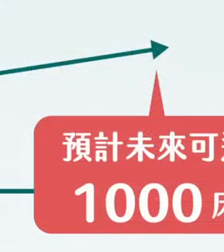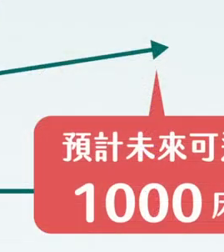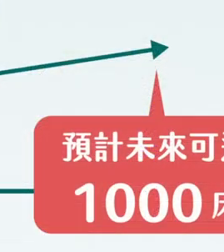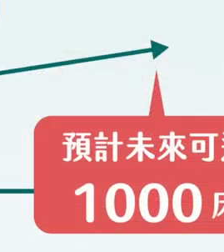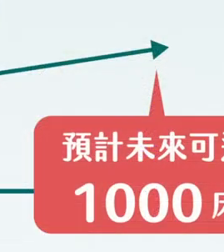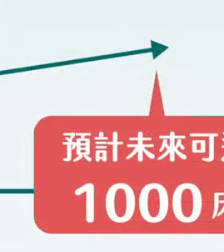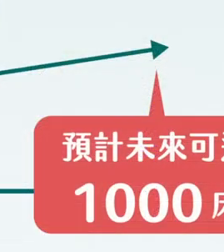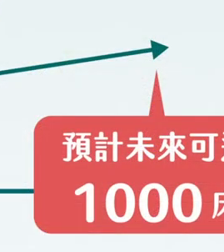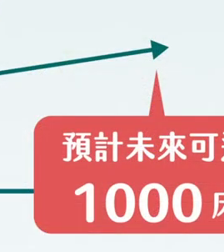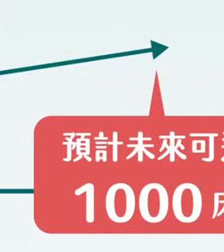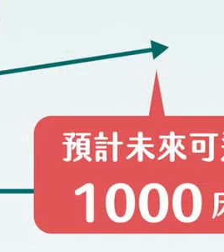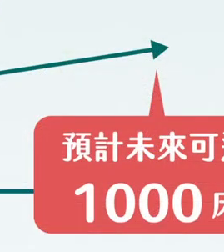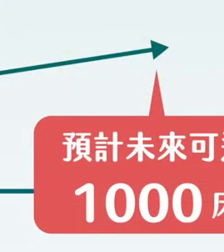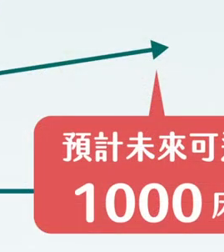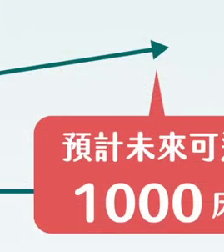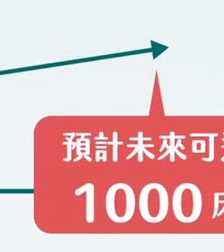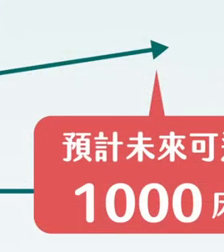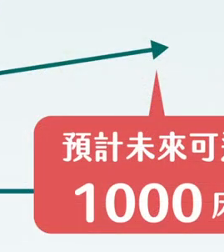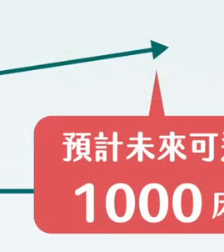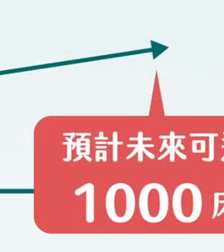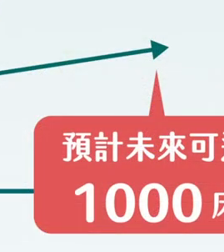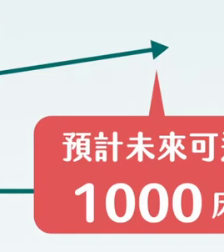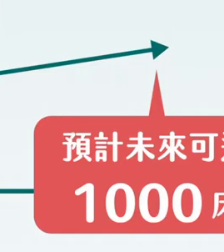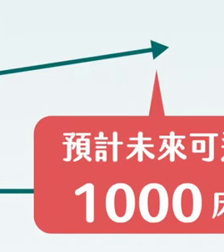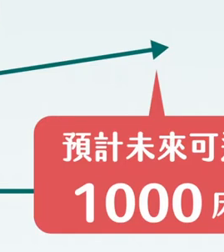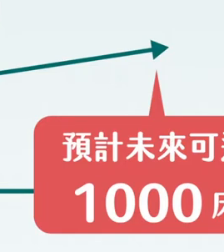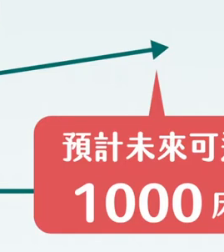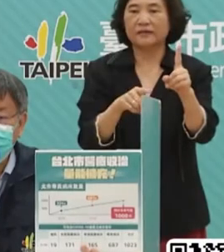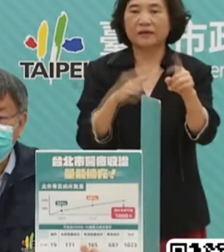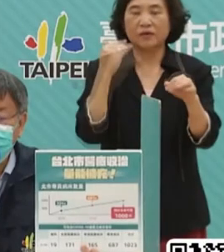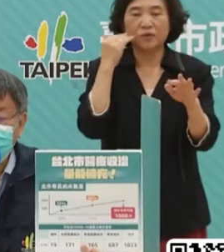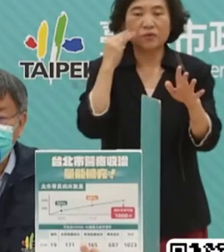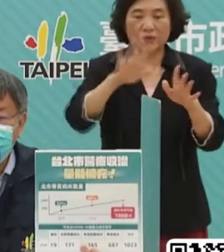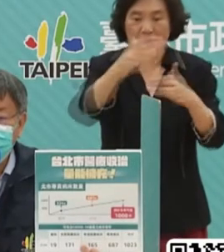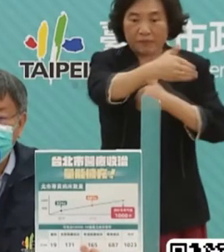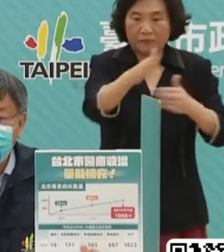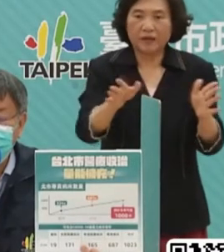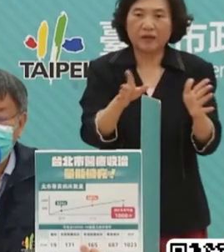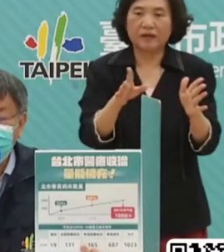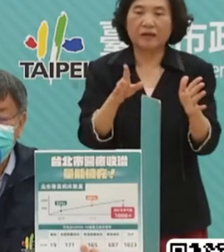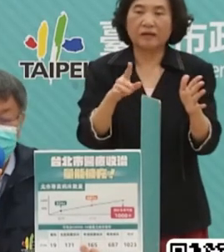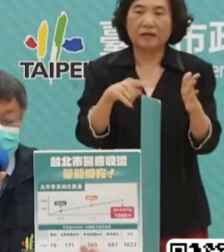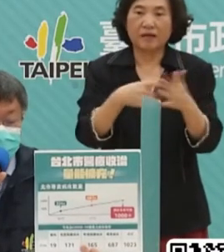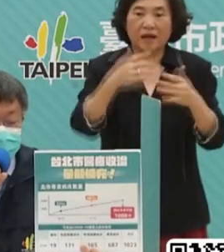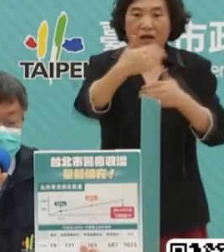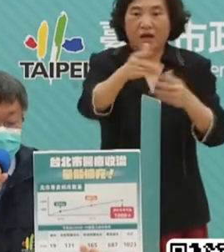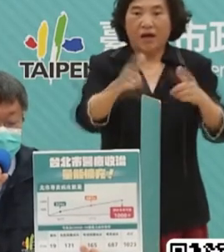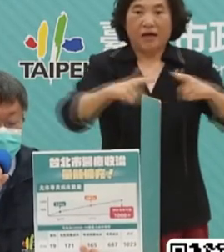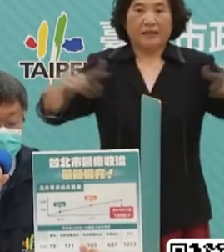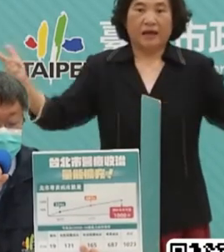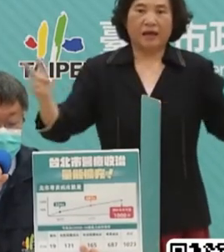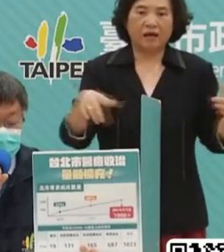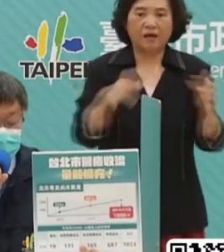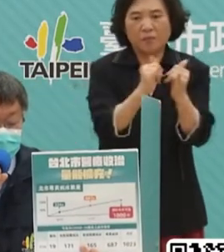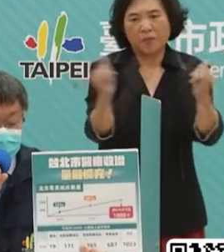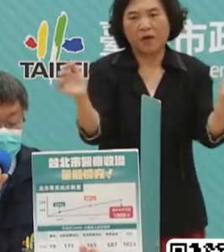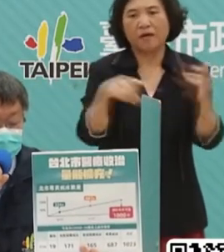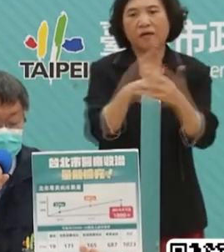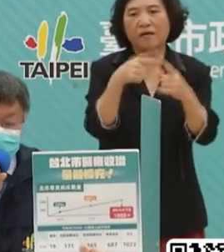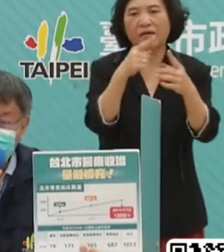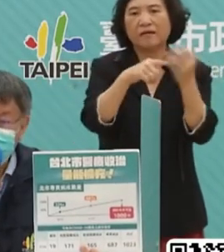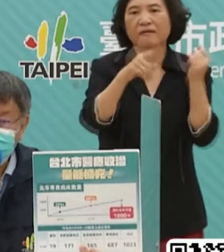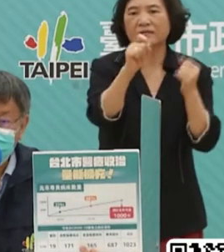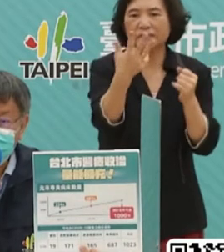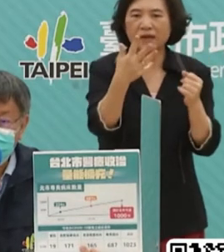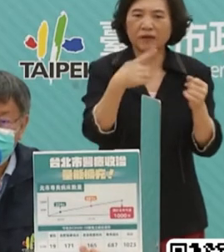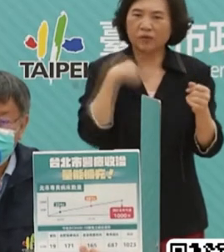到1225床。 有时候一个整个病房，你知道，它才摆很大的空间，才摆18个病人。后来我就